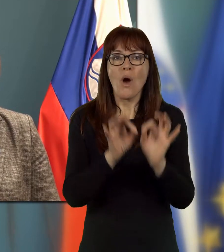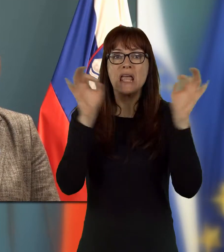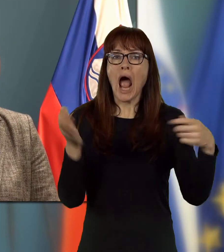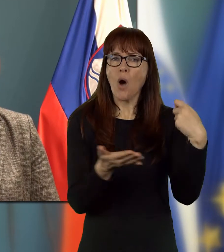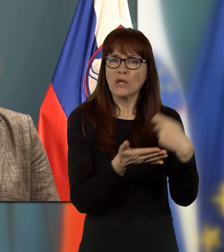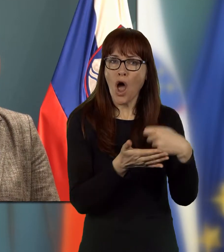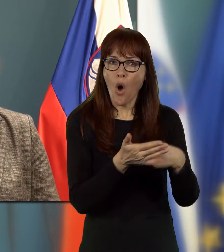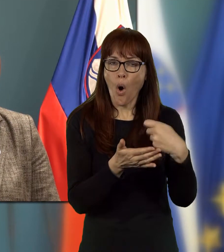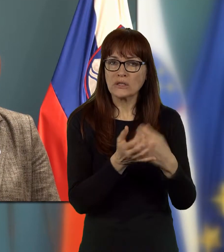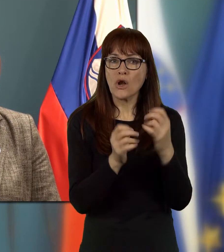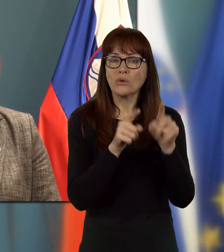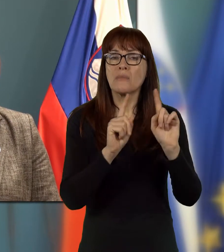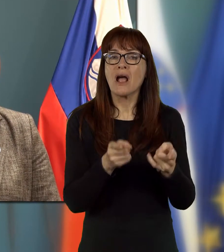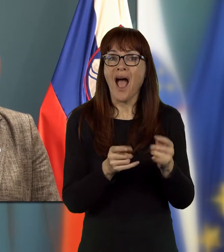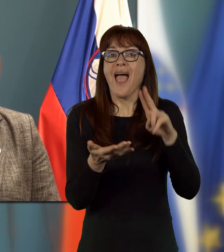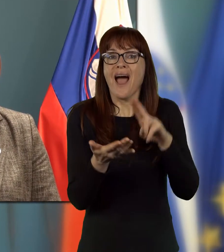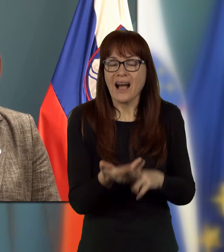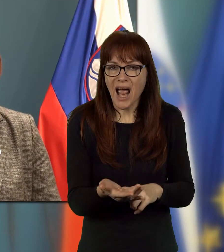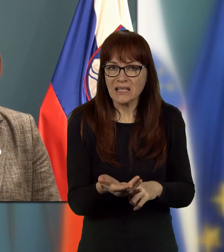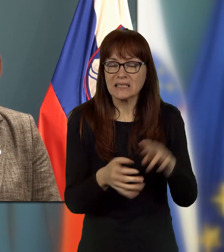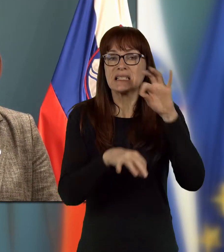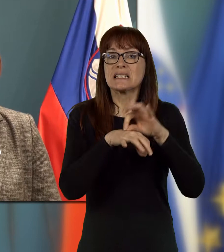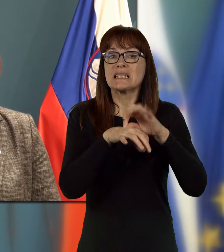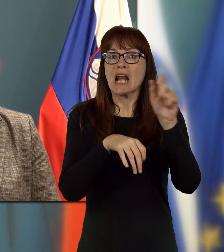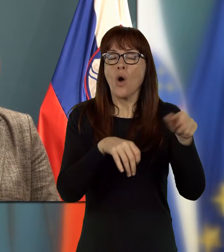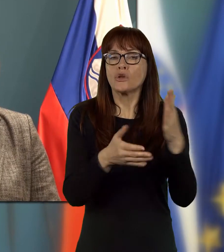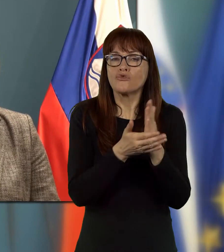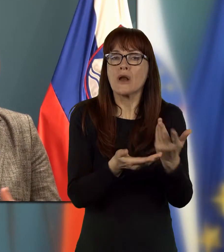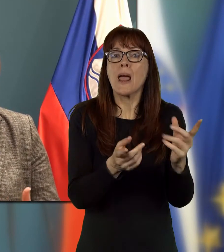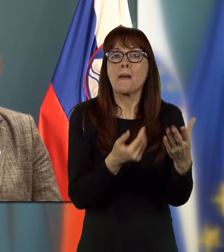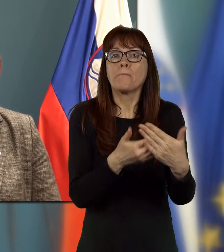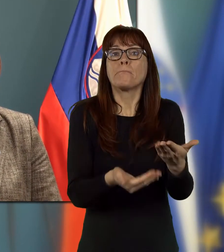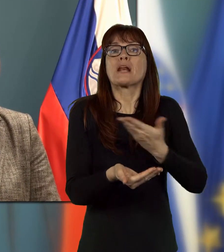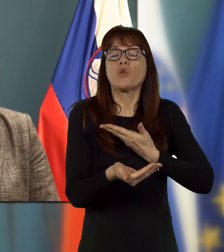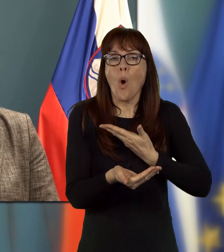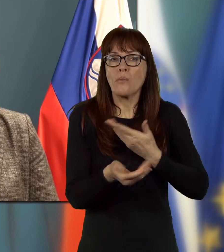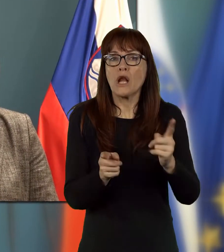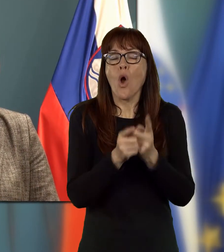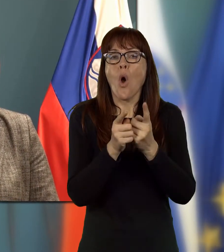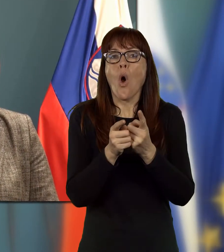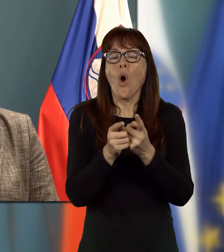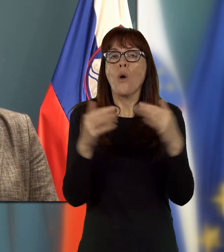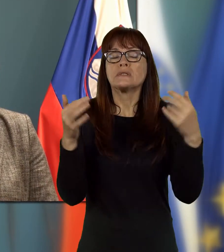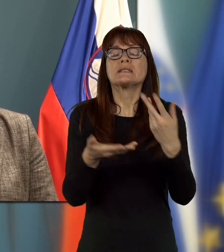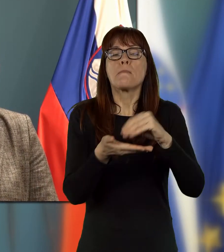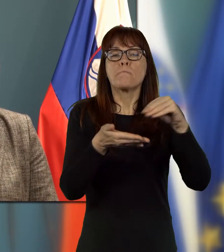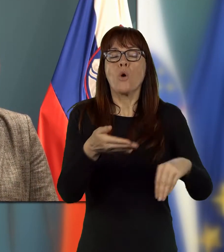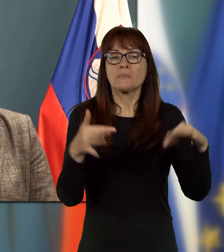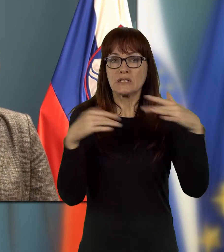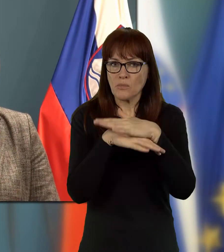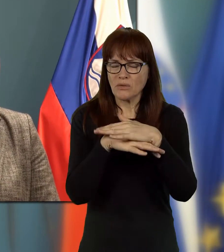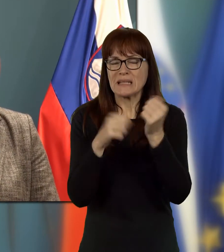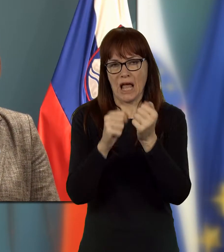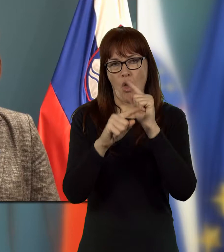se javne ocene o tem, kaj dejansko so zdravniki že pridobili z podpisanim